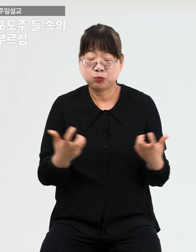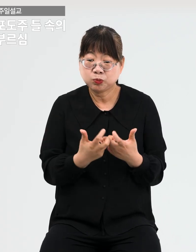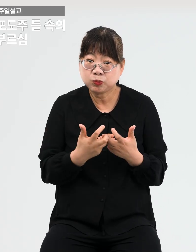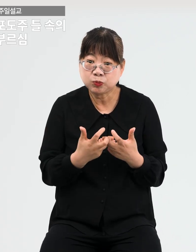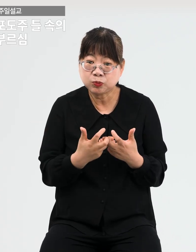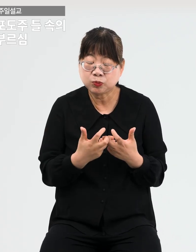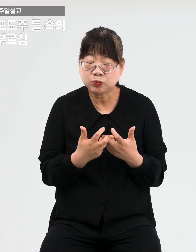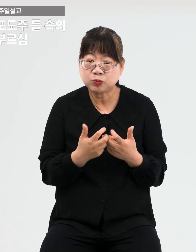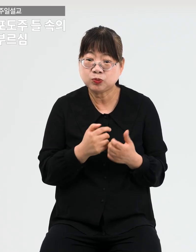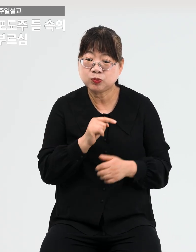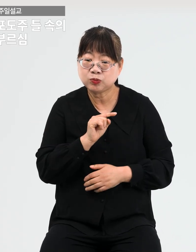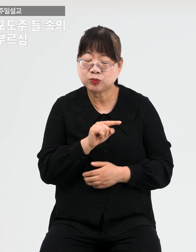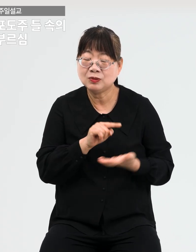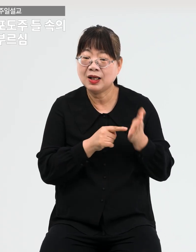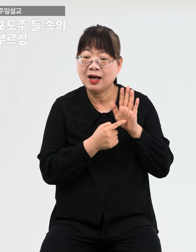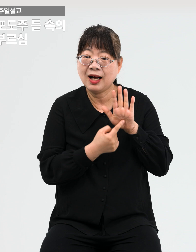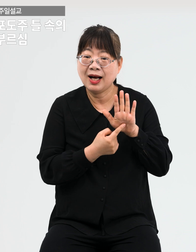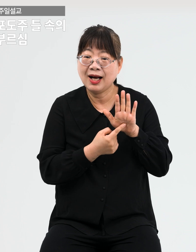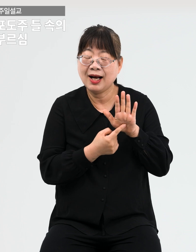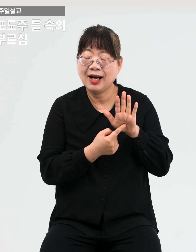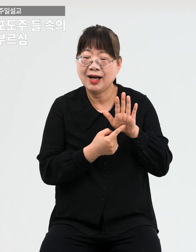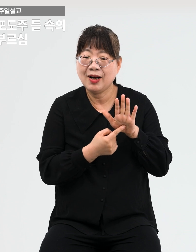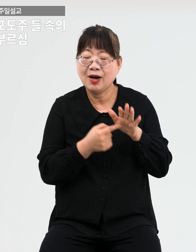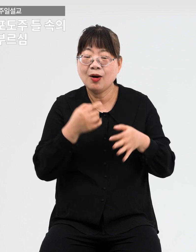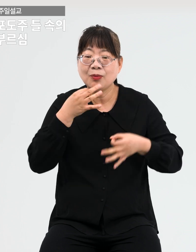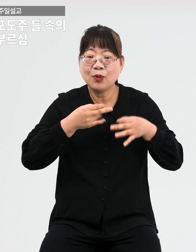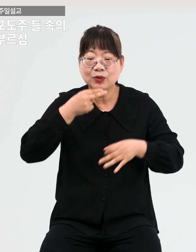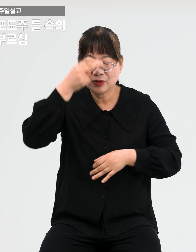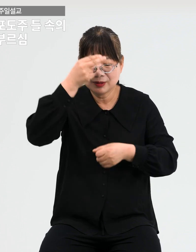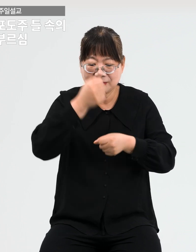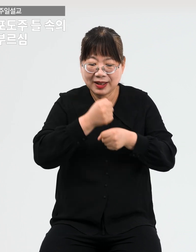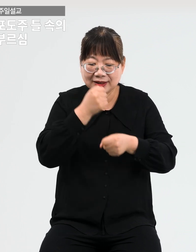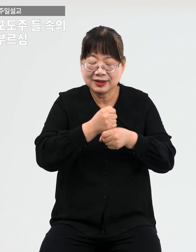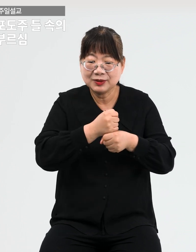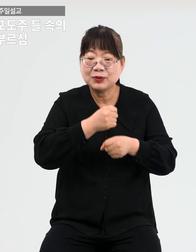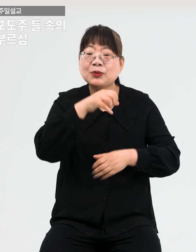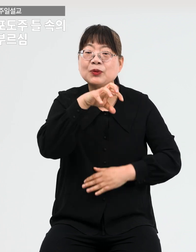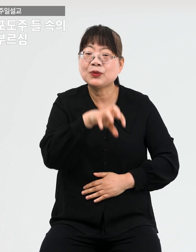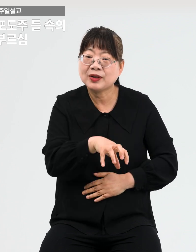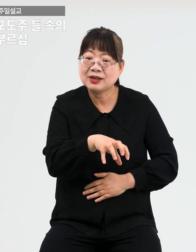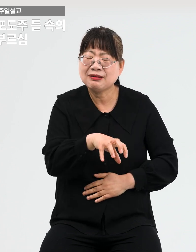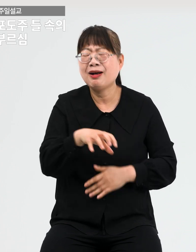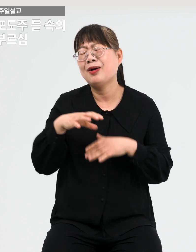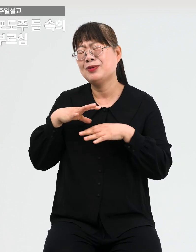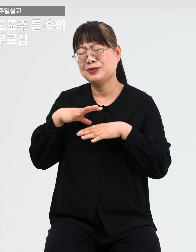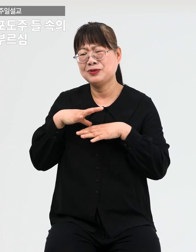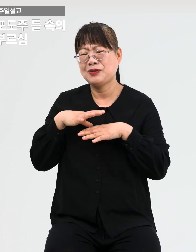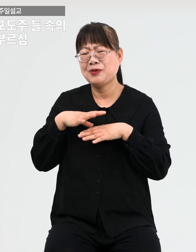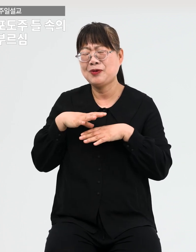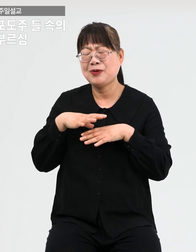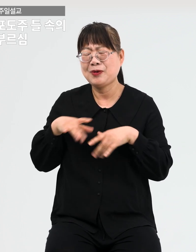풍요를 드러내는 포도주 짜는 틀 안에서 두려워서